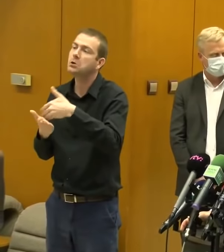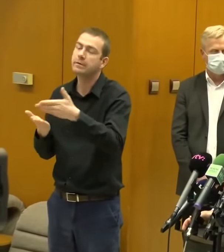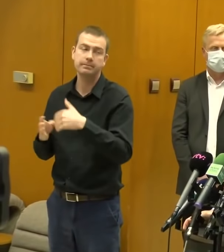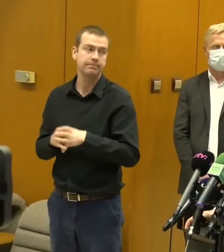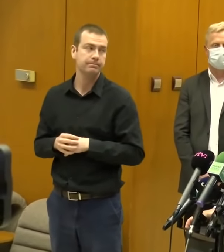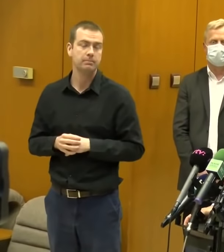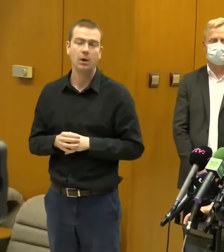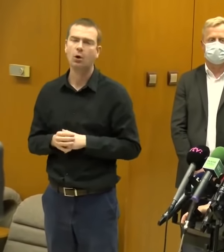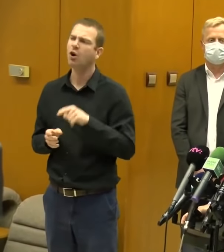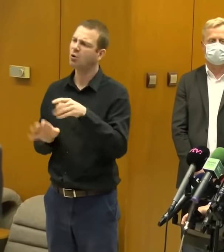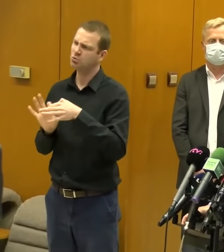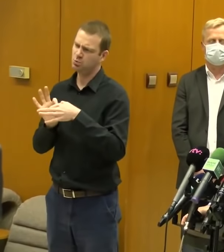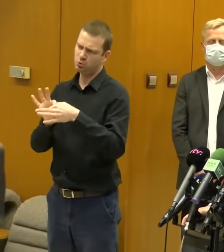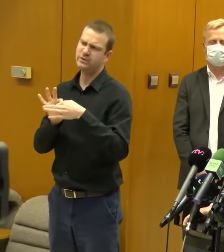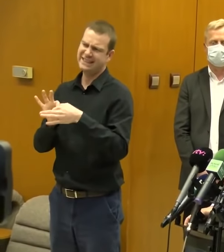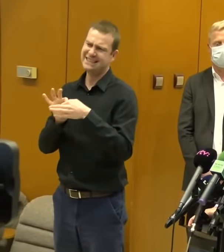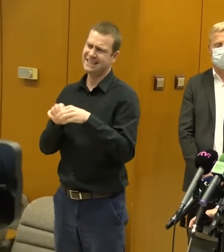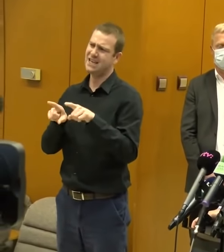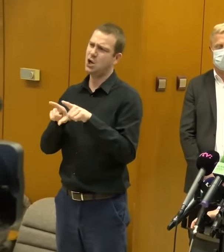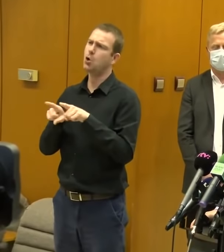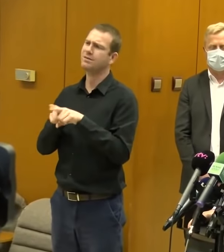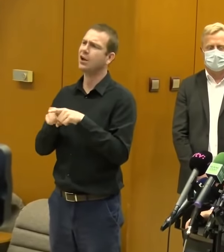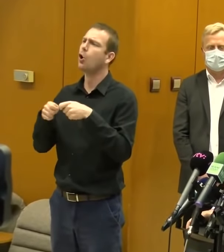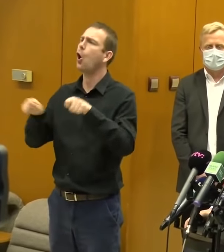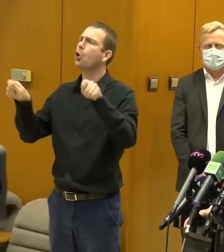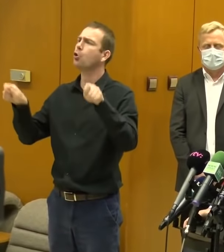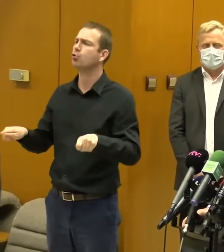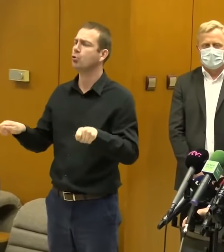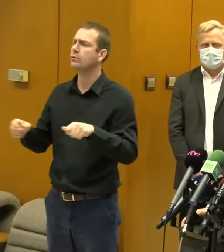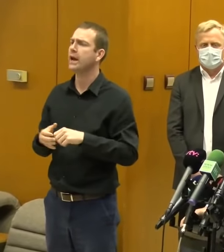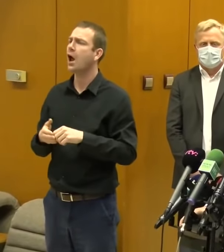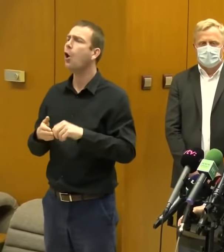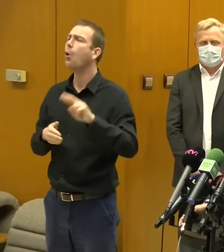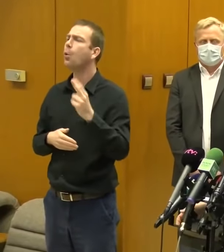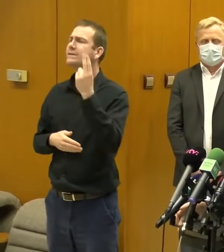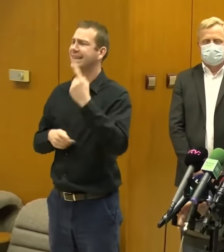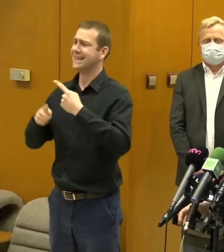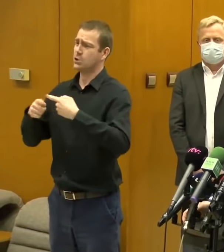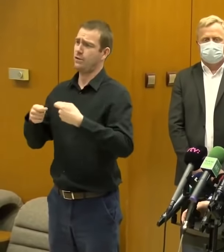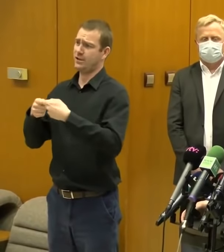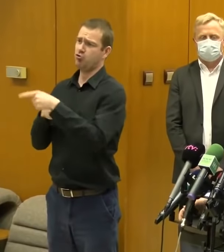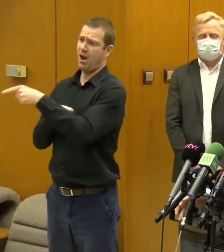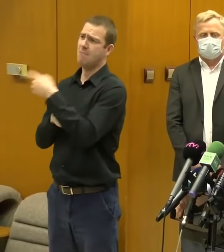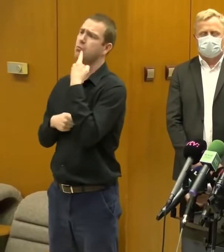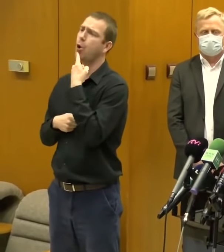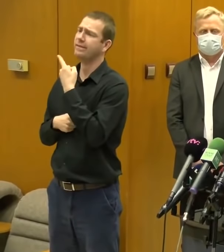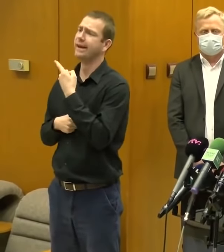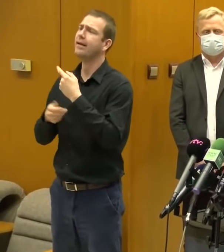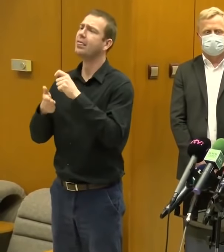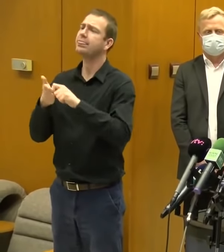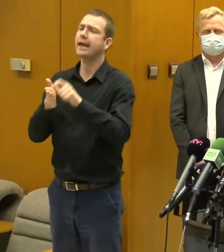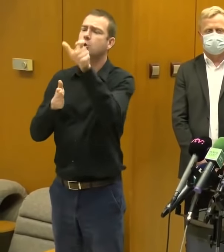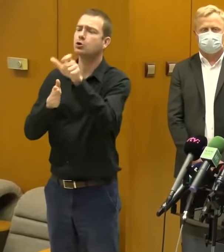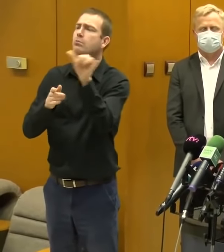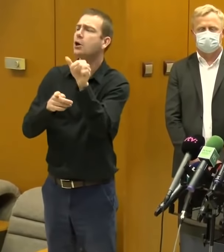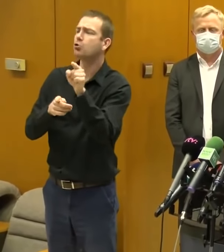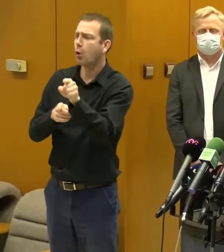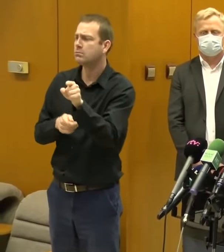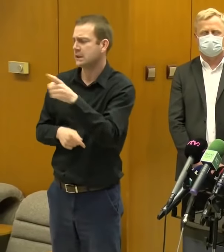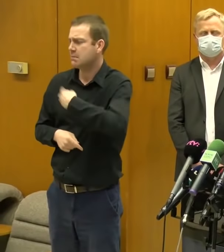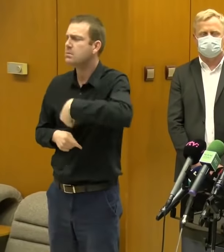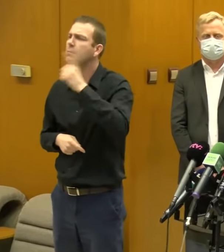To už záleží naozaj od rozhodnutia ústredného krízového štábu, takže to už by som prezradzal vopred. Musíme sa definitívne